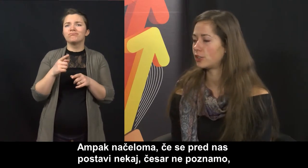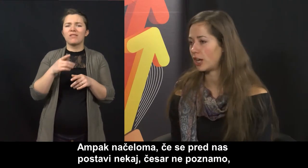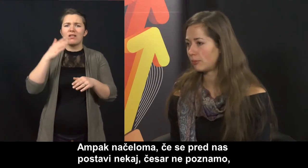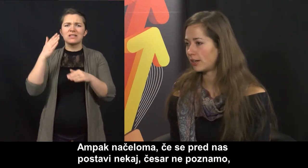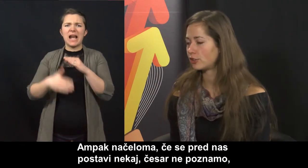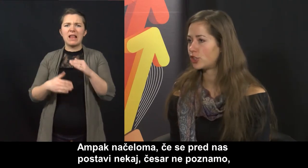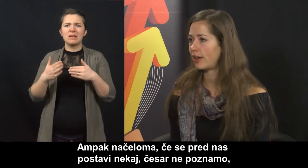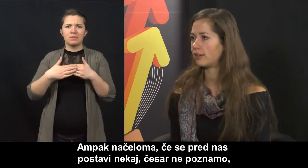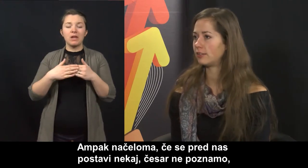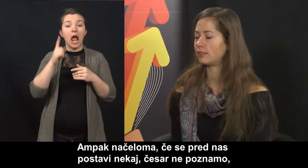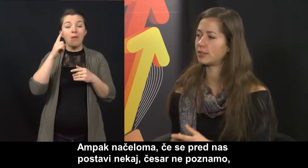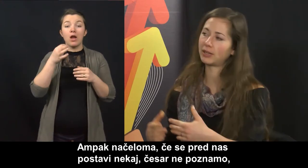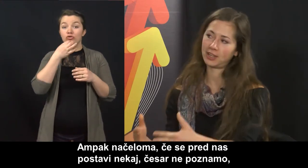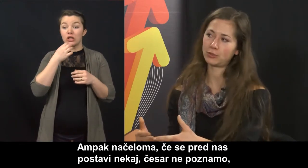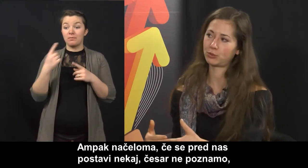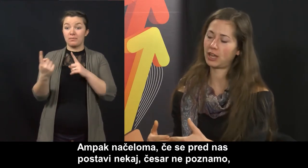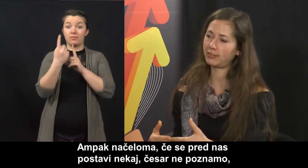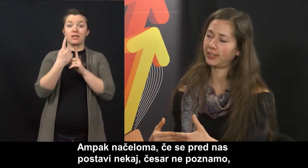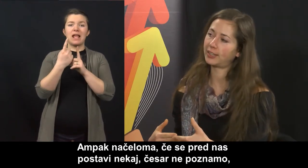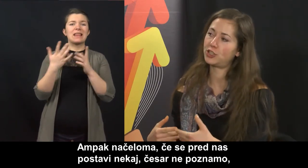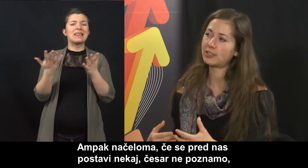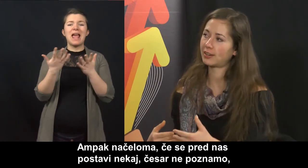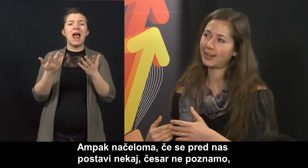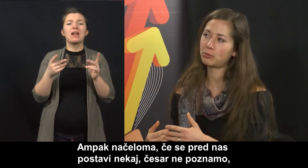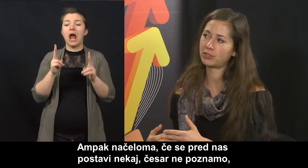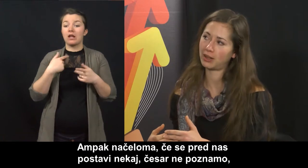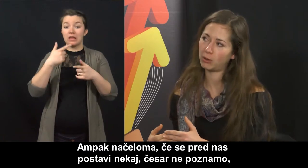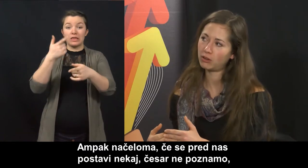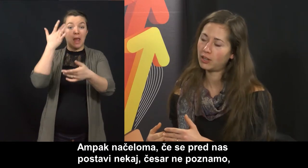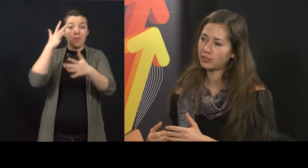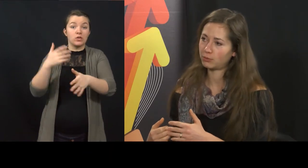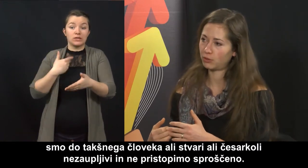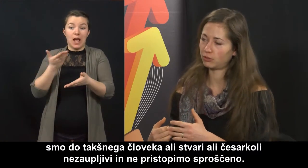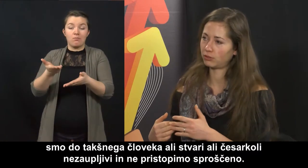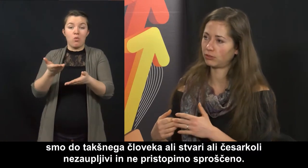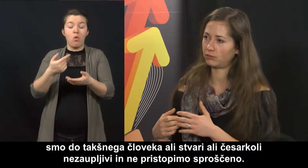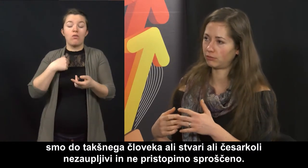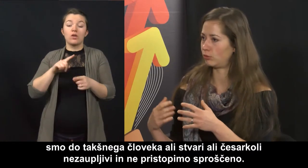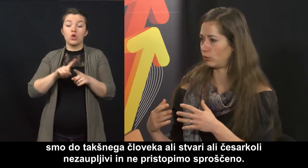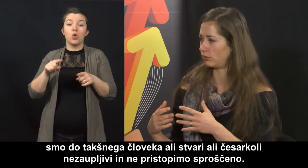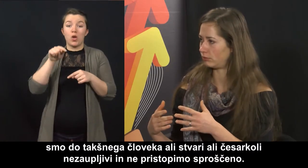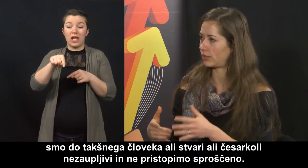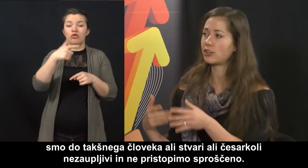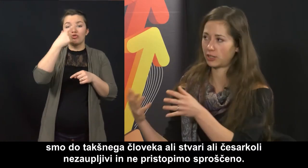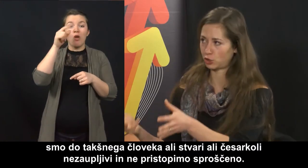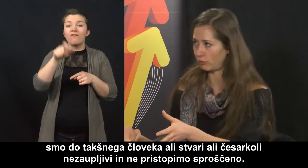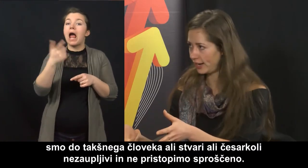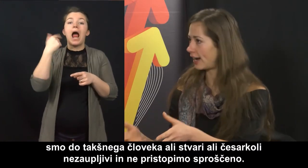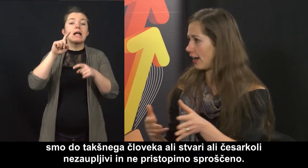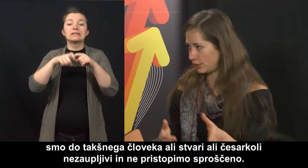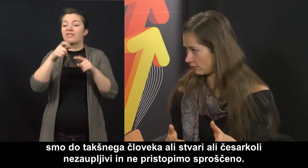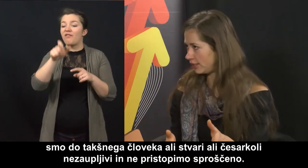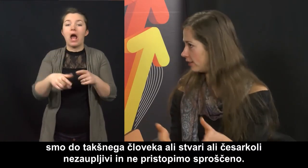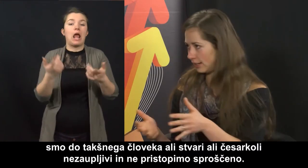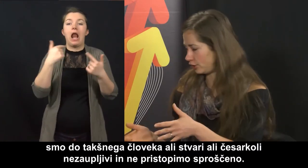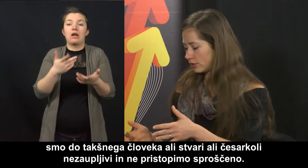Ampak načeloma, če se pred nas postavi nekaj, česar ne poznamo, smo do takšnega človeka